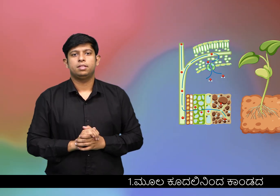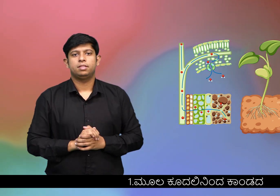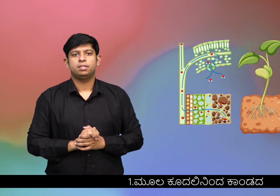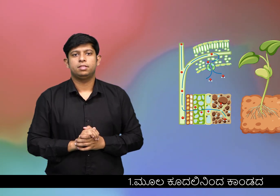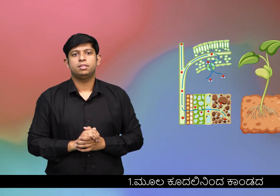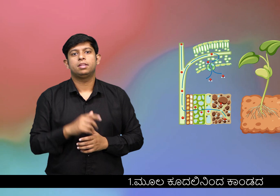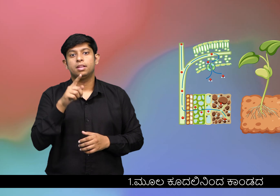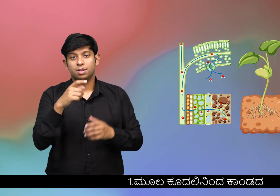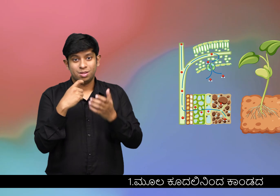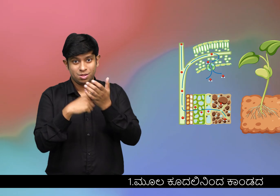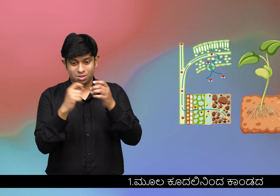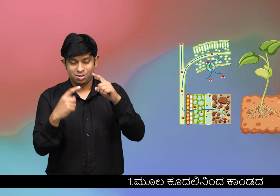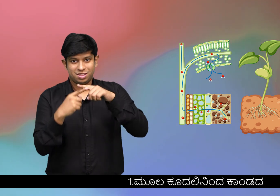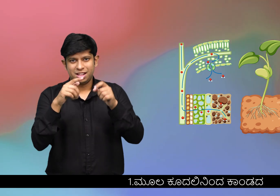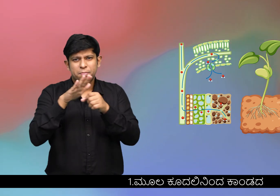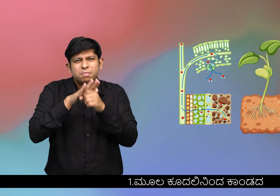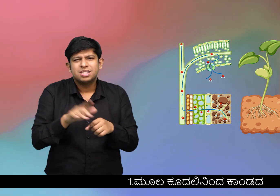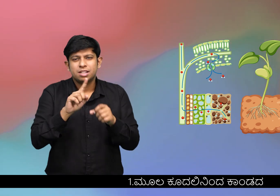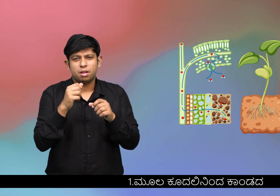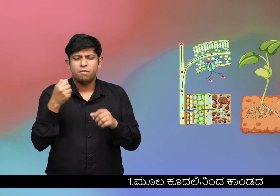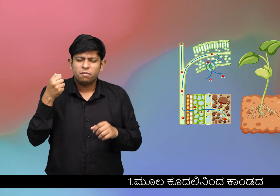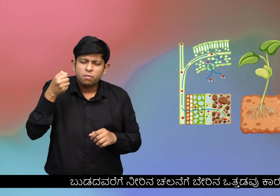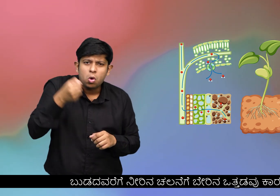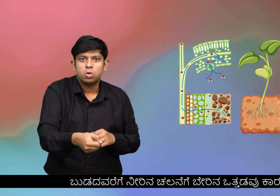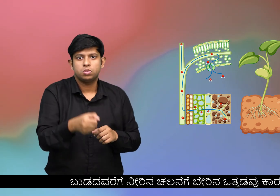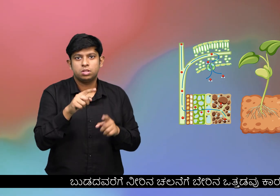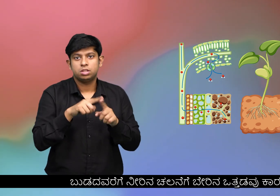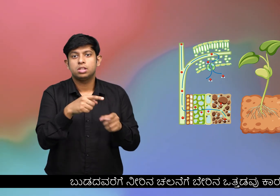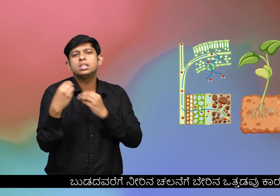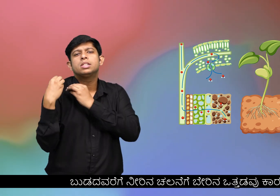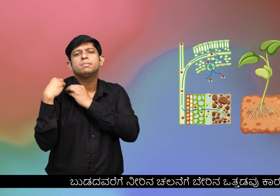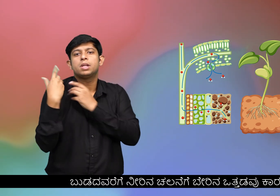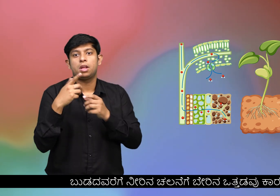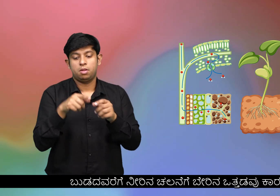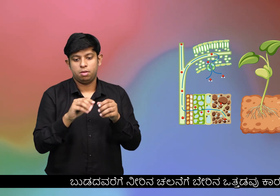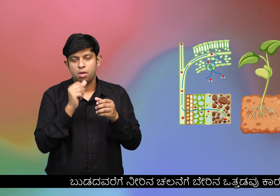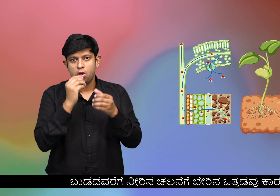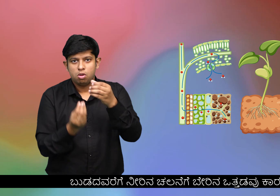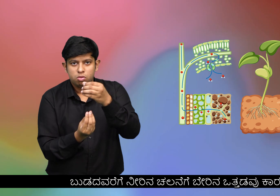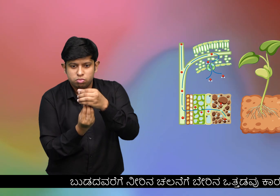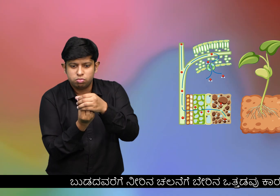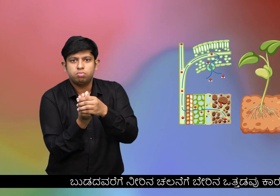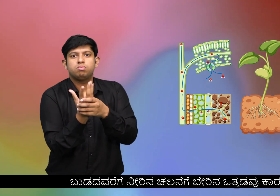1. ಮೂಲ ಕೂದಲಿನಿಂದ ಕಾಂಡದ ಬುಡದವರೆಗೆ ನೀರಿನ ಚಲನೆಗೆ ಬೇರಿನ ಒತ್ತಡವನ್ನು